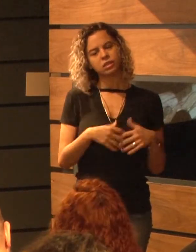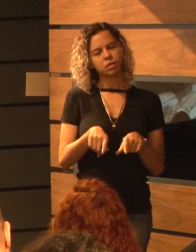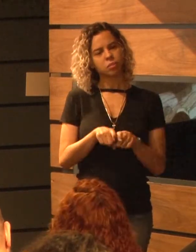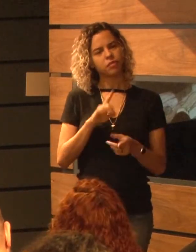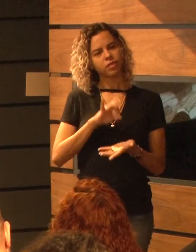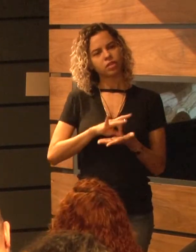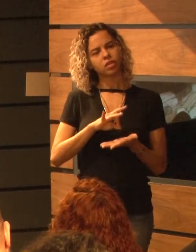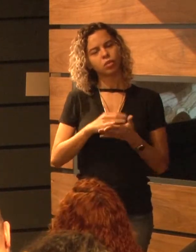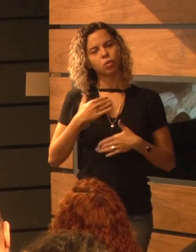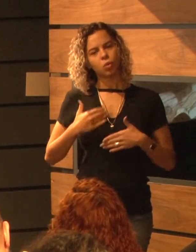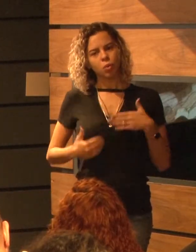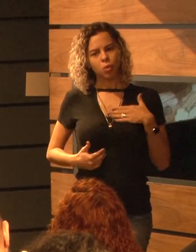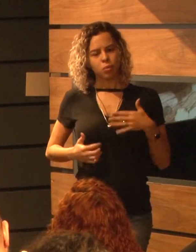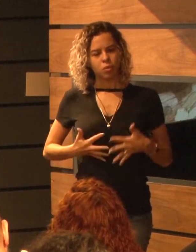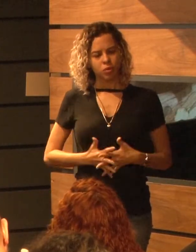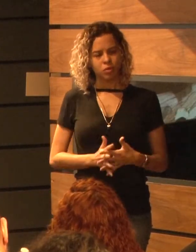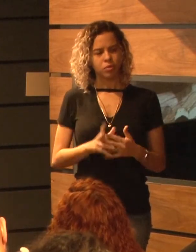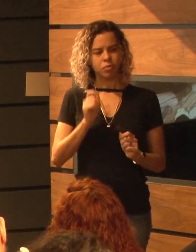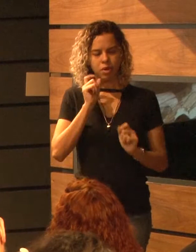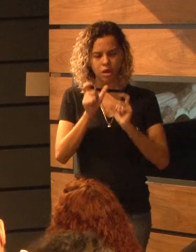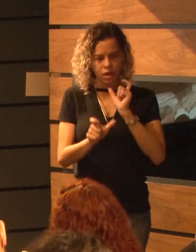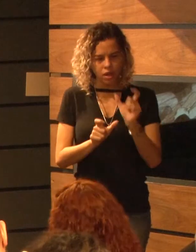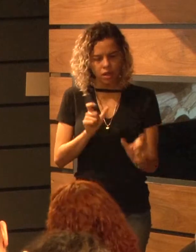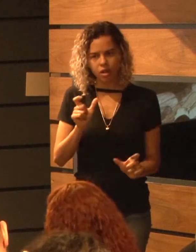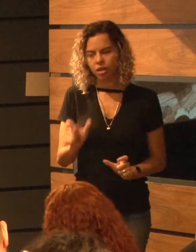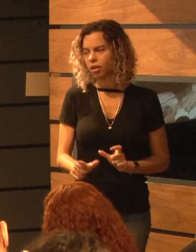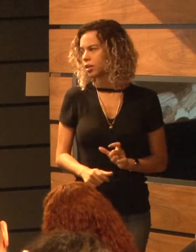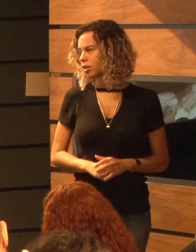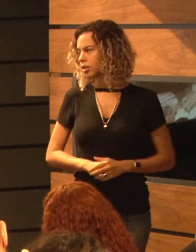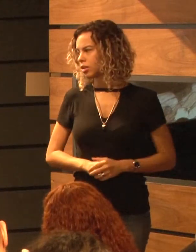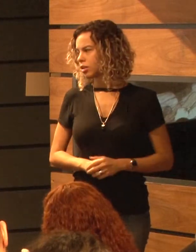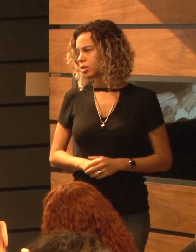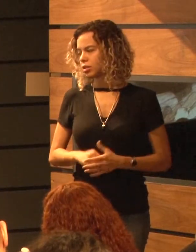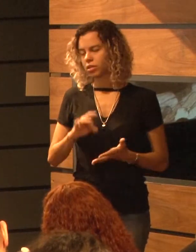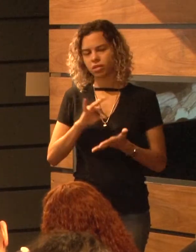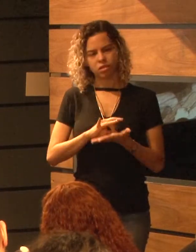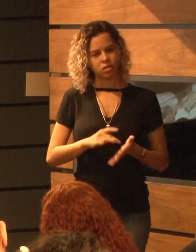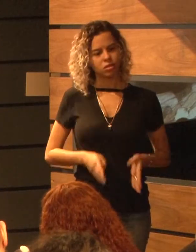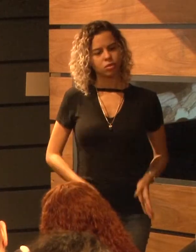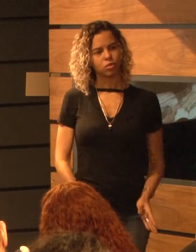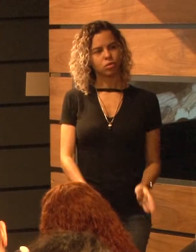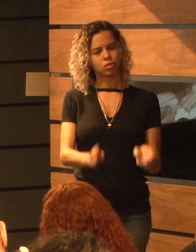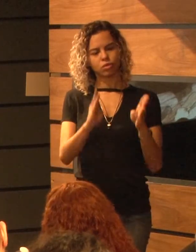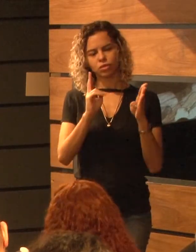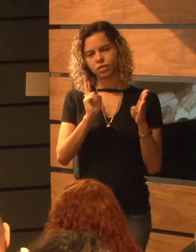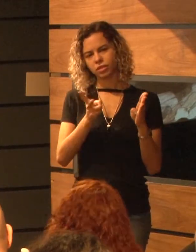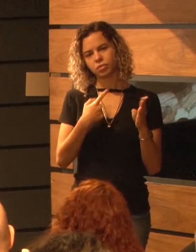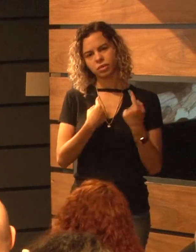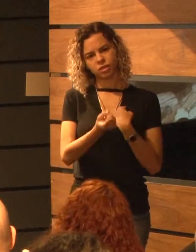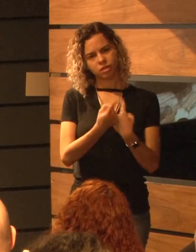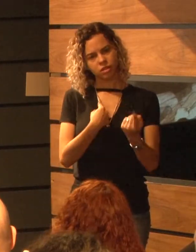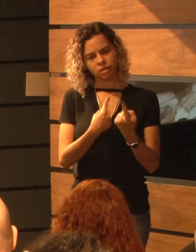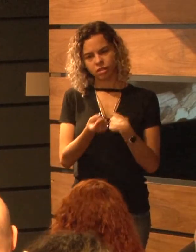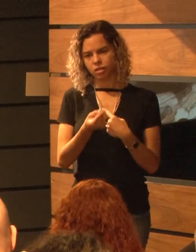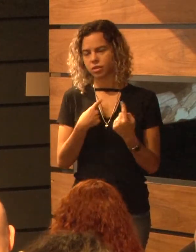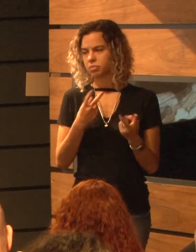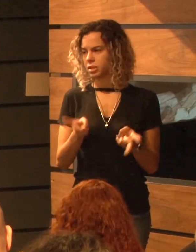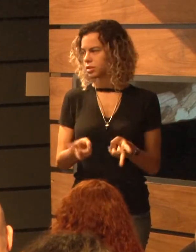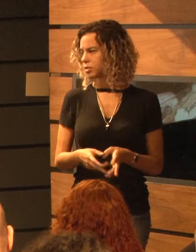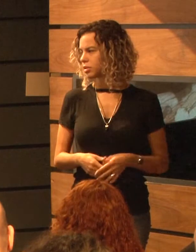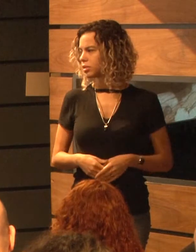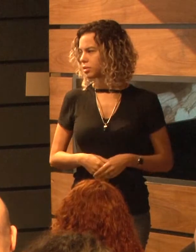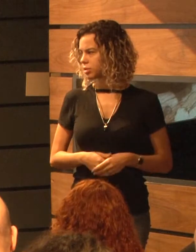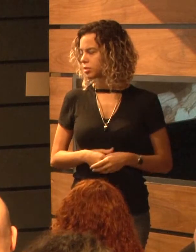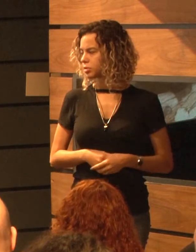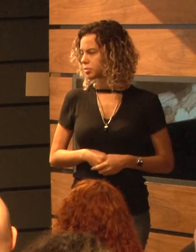pouco sobre o corpo vazado, o corpo em palavra. Na verdade, esse corredor é um eterno ir e vir das mesmas questões.